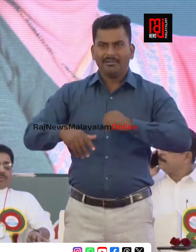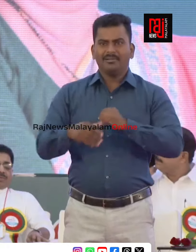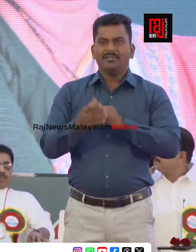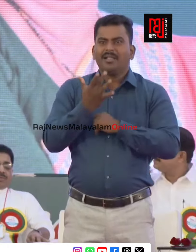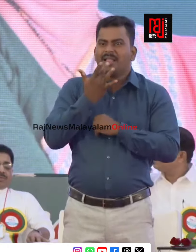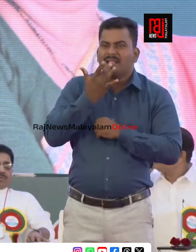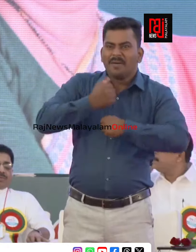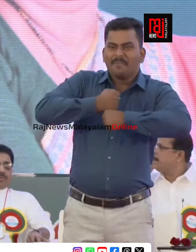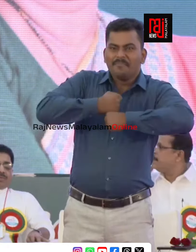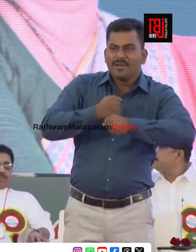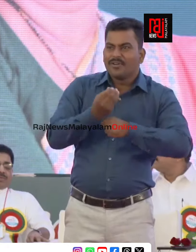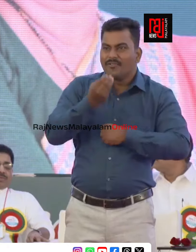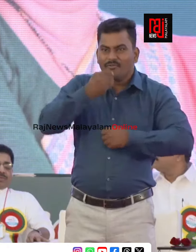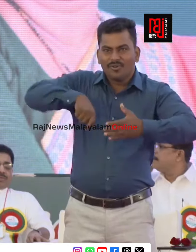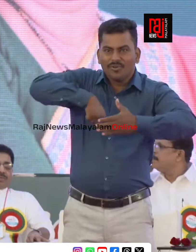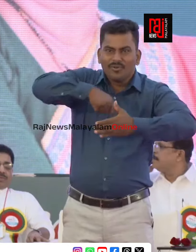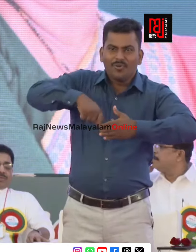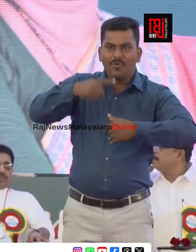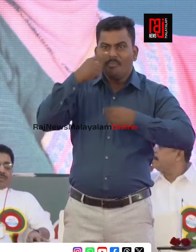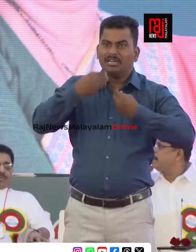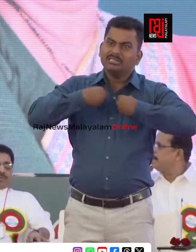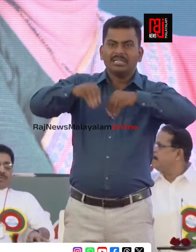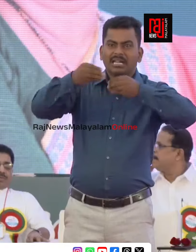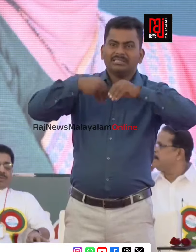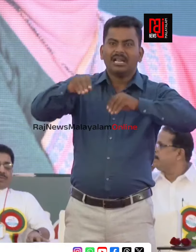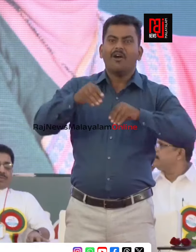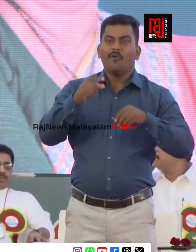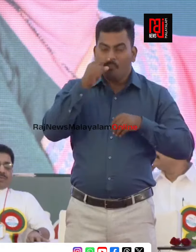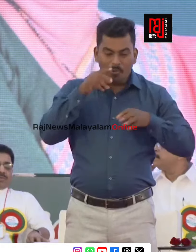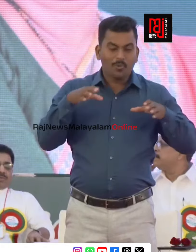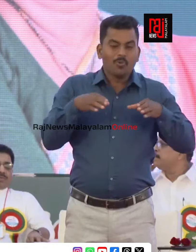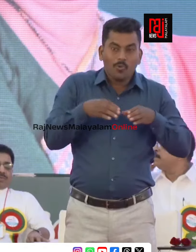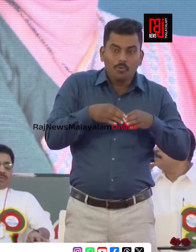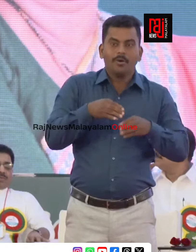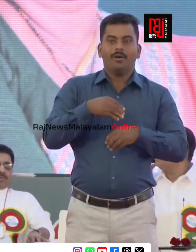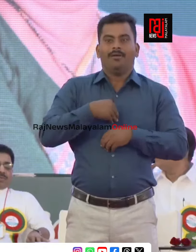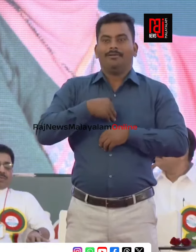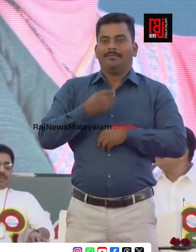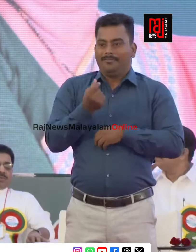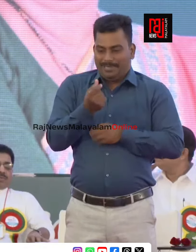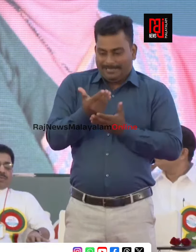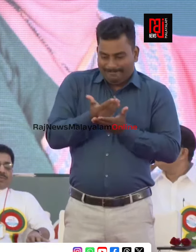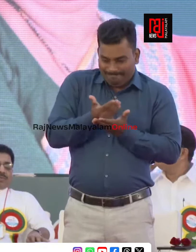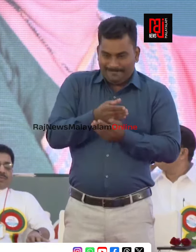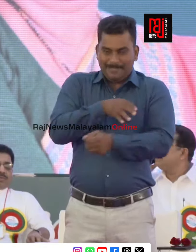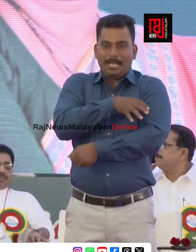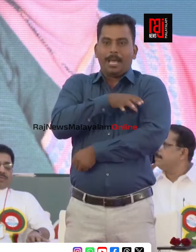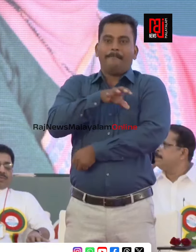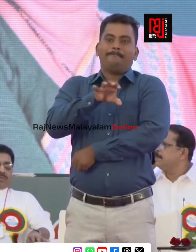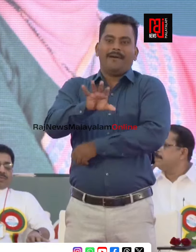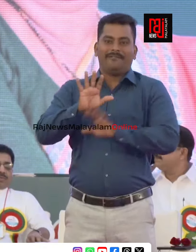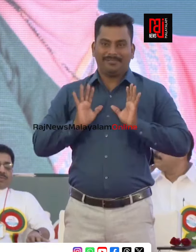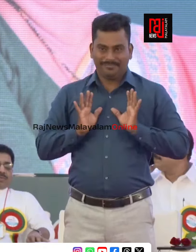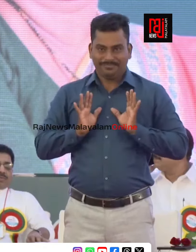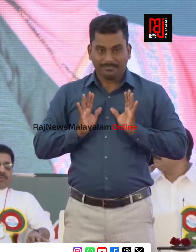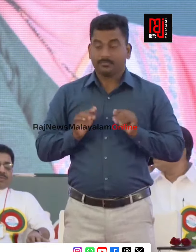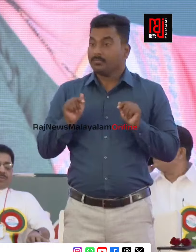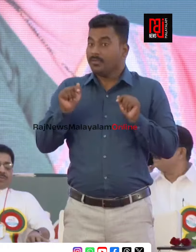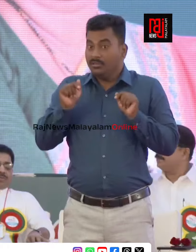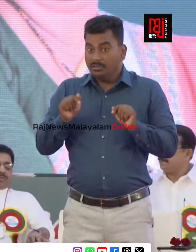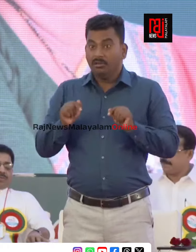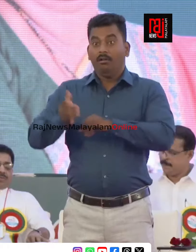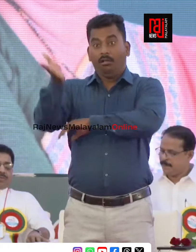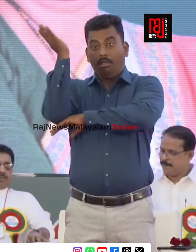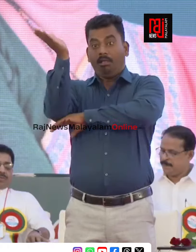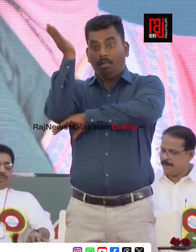മുഖ്യമന്ത്രി നിങ്ങളെ അഭിസംബോധന ചെയ്ത് സംസാരിക്കുന്നു. വിശദമായി തന്നെ അദ്ദേഹത്തിന് ഇവിടെ സംസാരിക്കാനുണ്ട് എന്നുള്ളത് കൊണ്ട് ഞാൻ